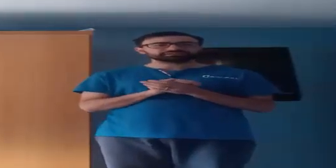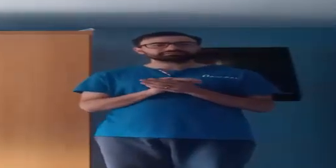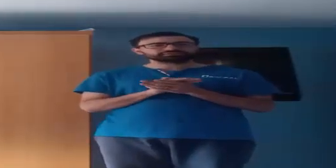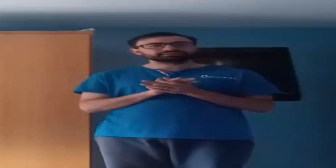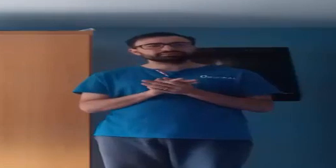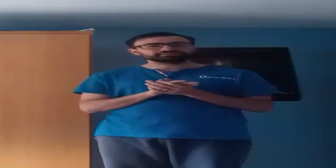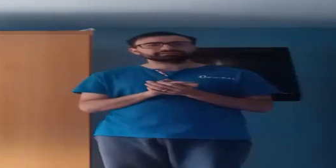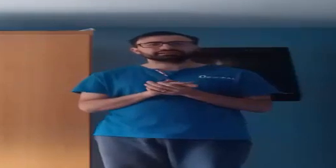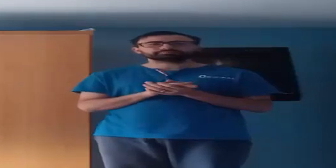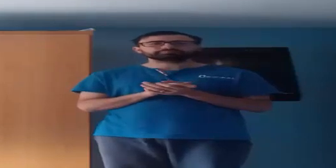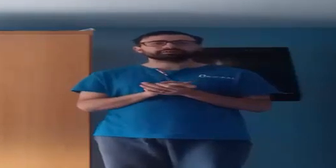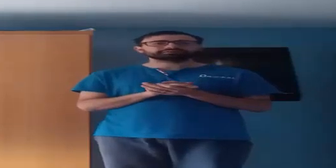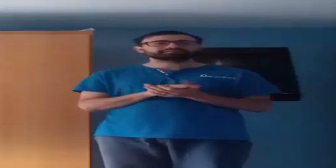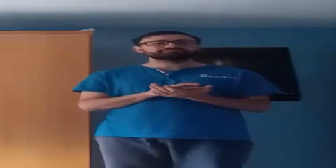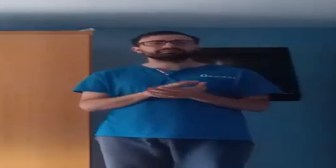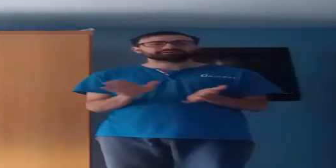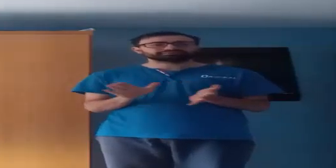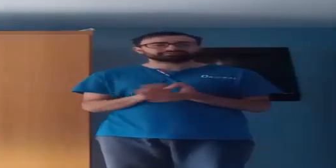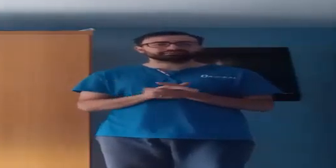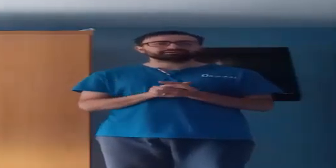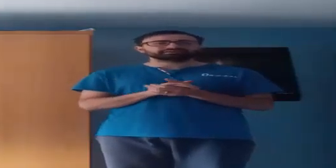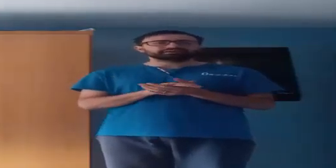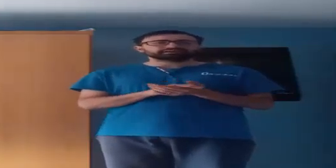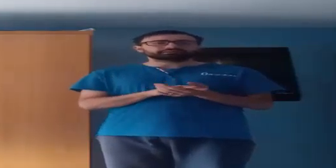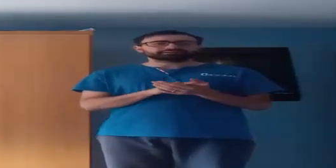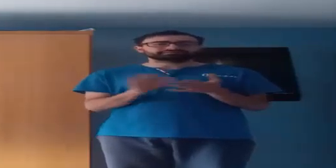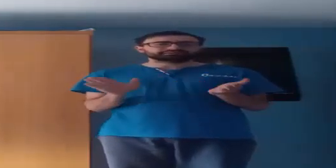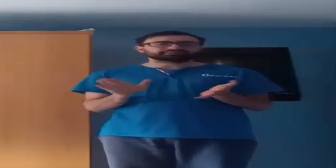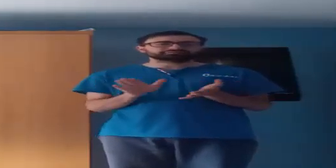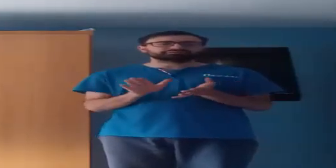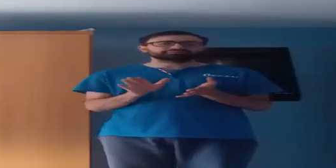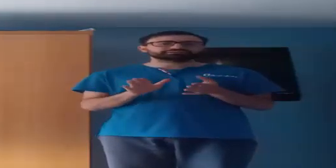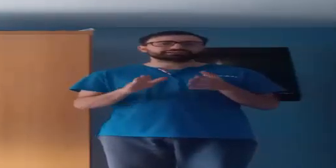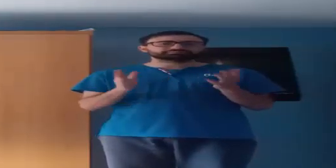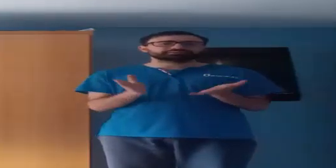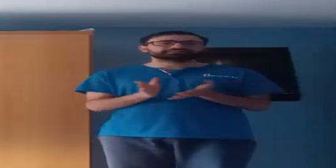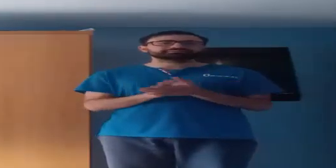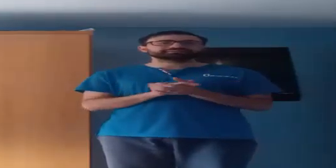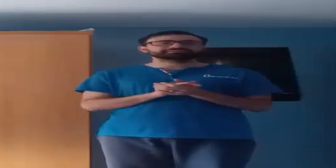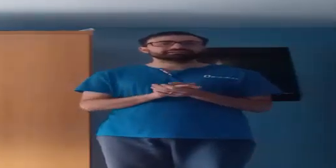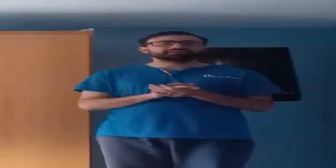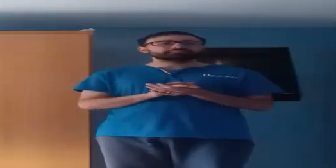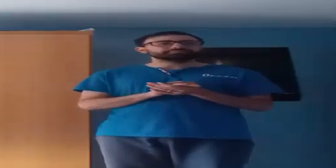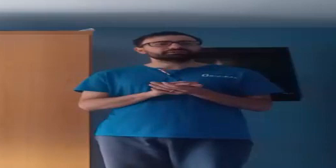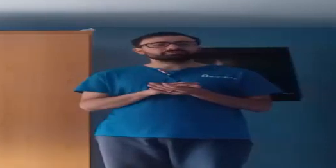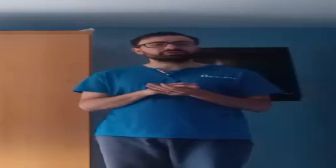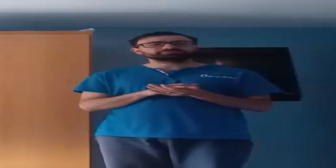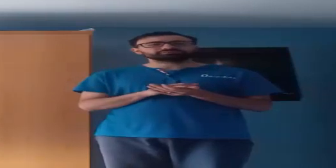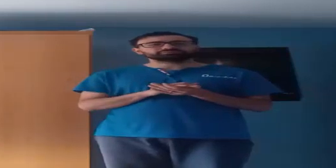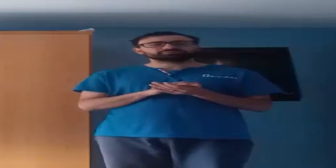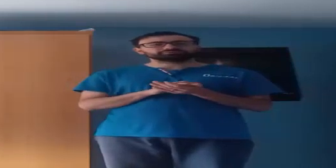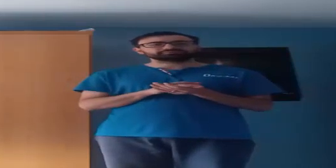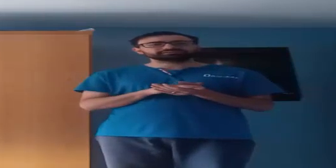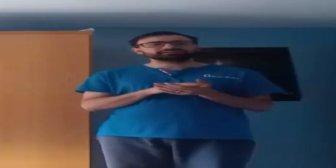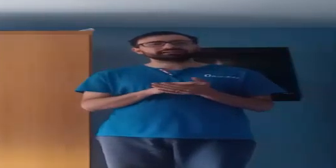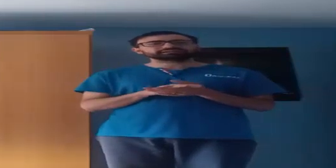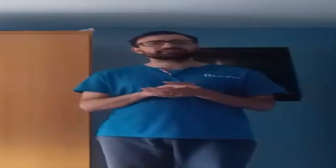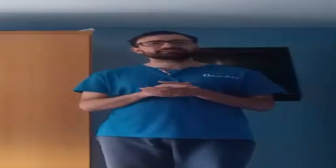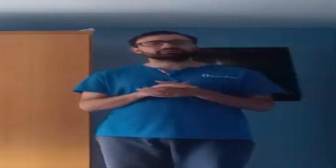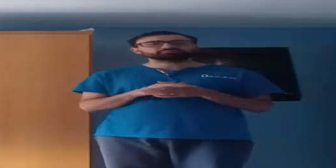es feliz y la primavera florece. Aparecen las flores, las plantas, pero cuando tiene que regresar